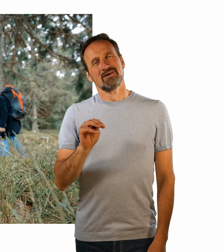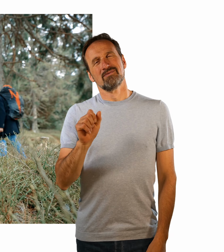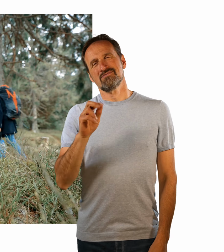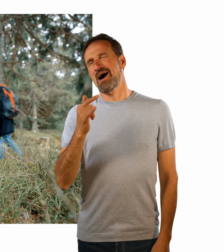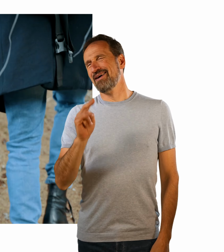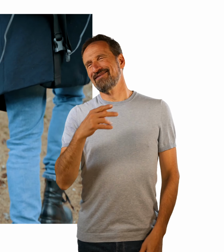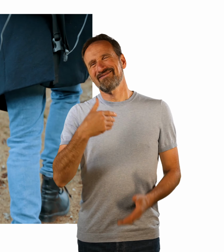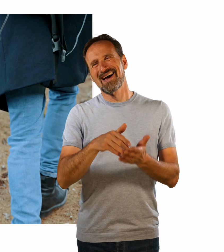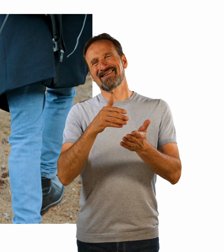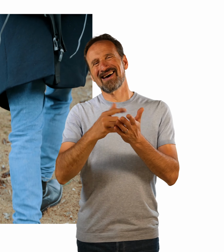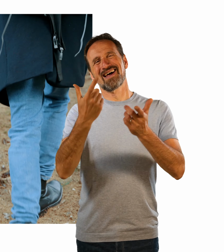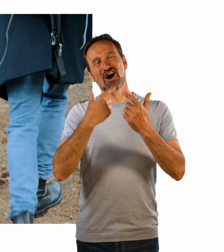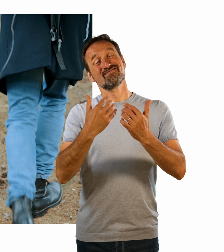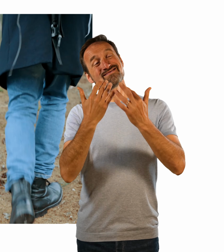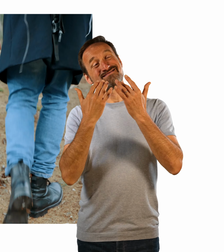getestet.